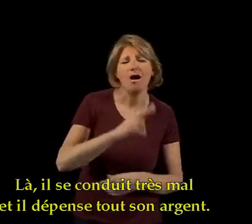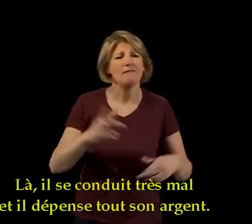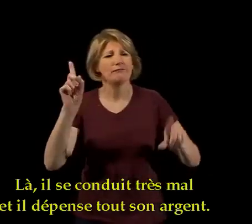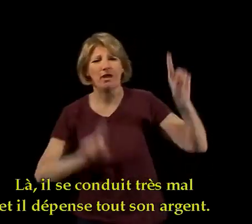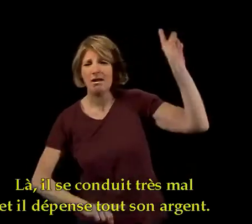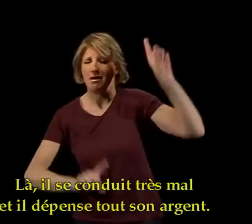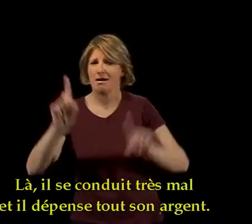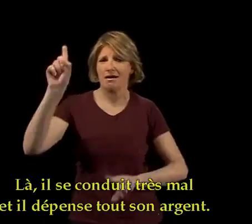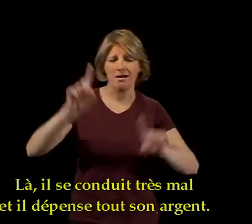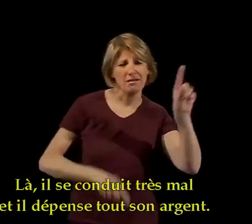argent.